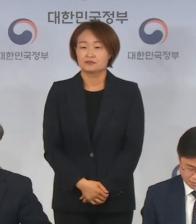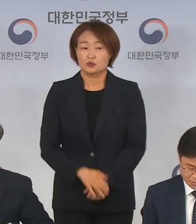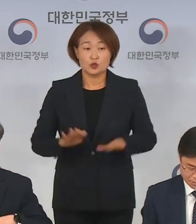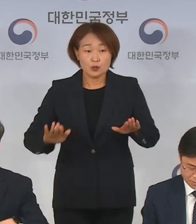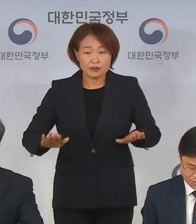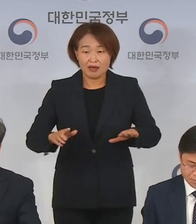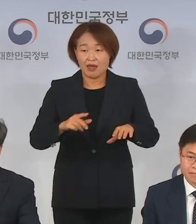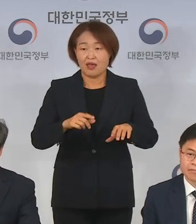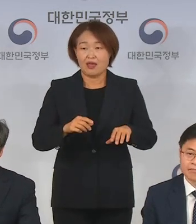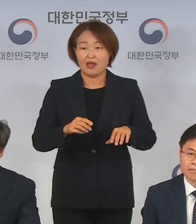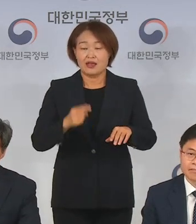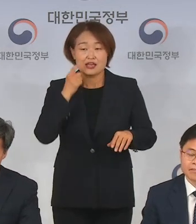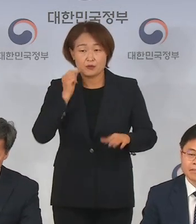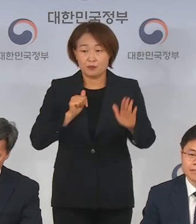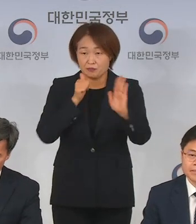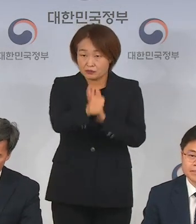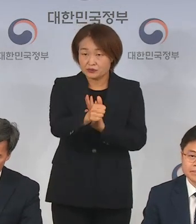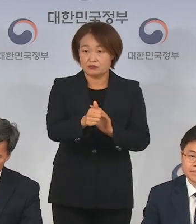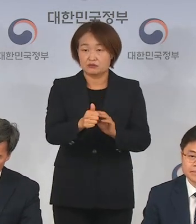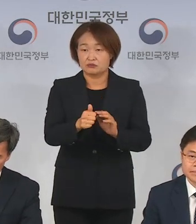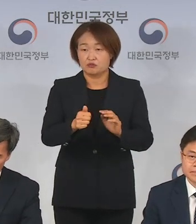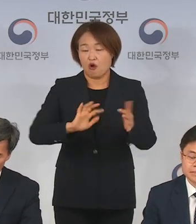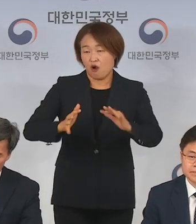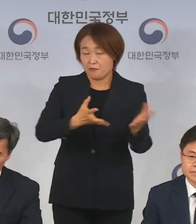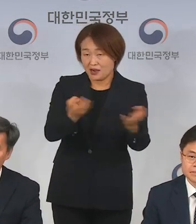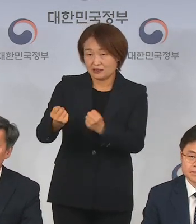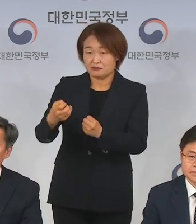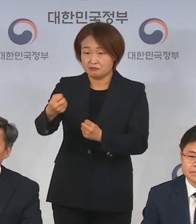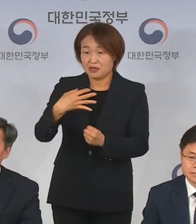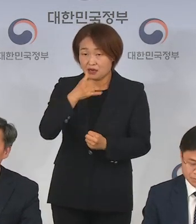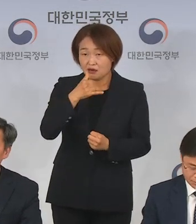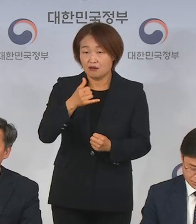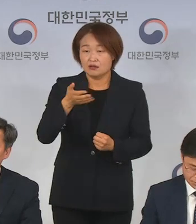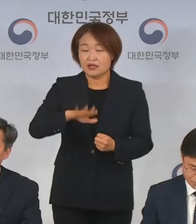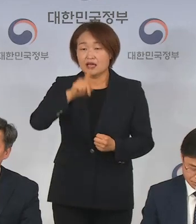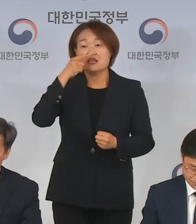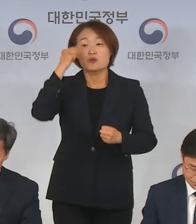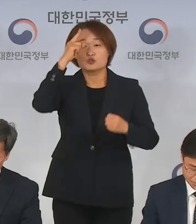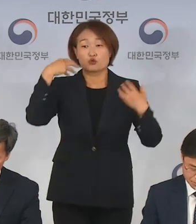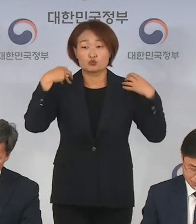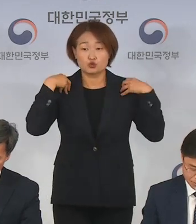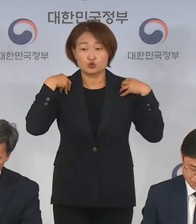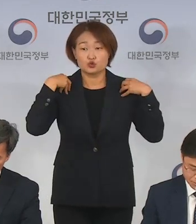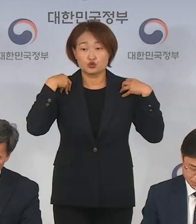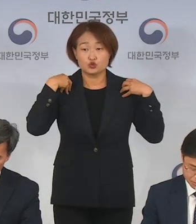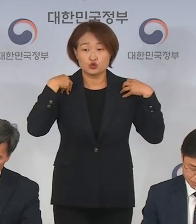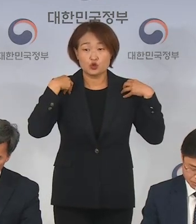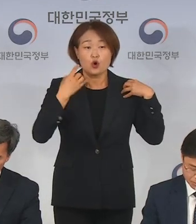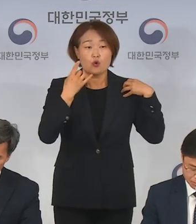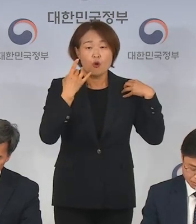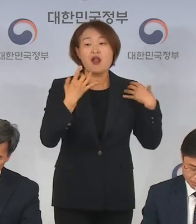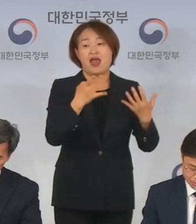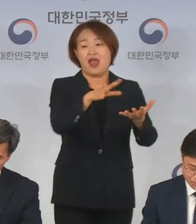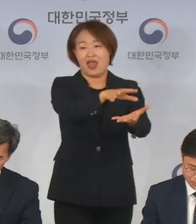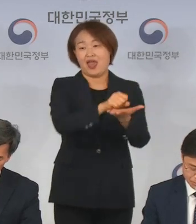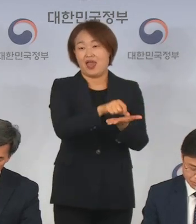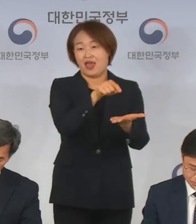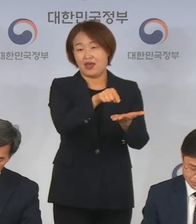때 뭐 많이 논의하신다 그러는데 일본 정부가 확보한